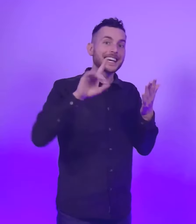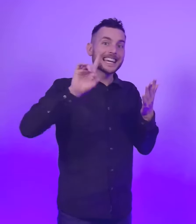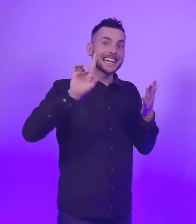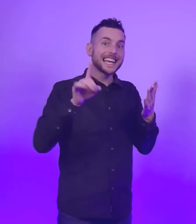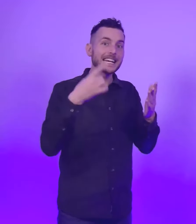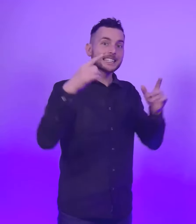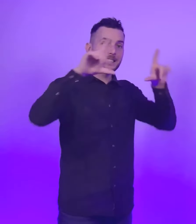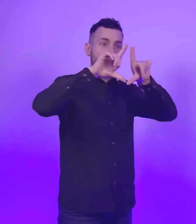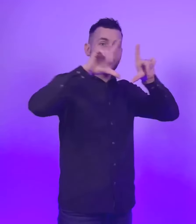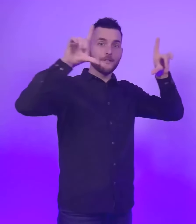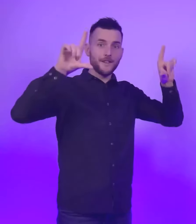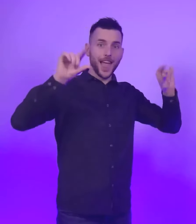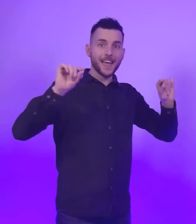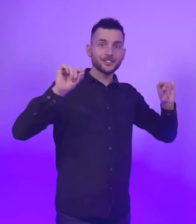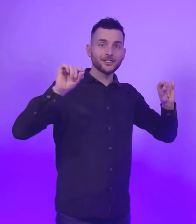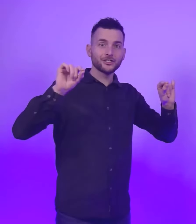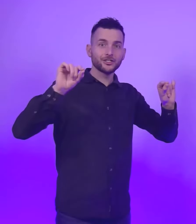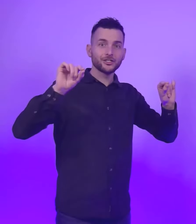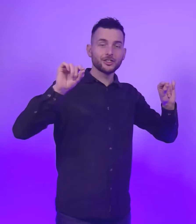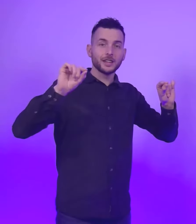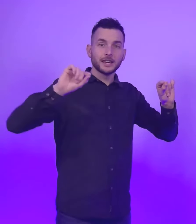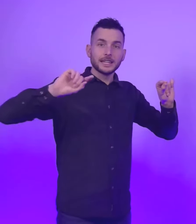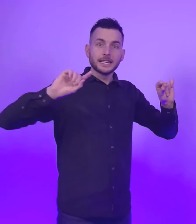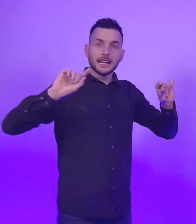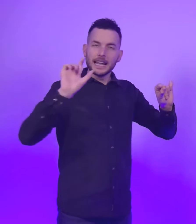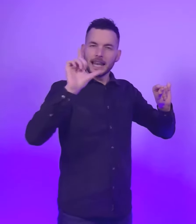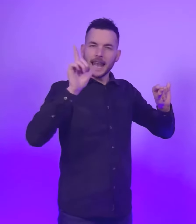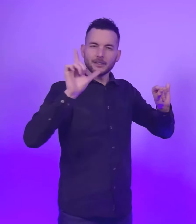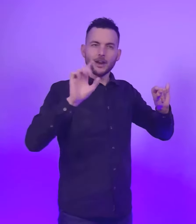versje de letter e voor?